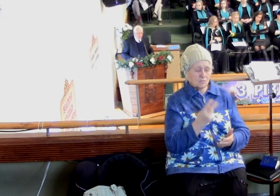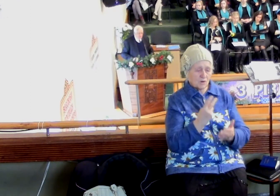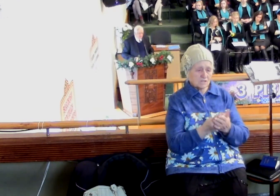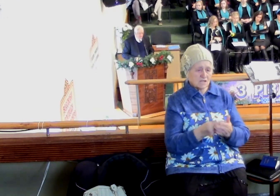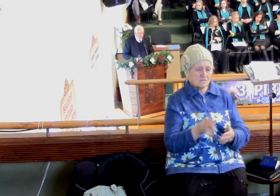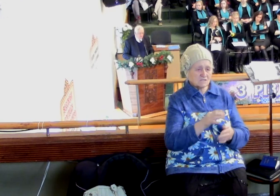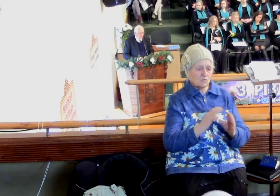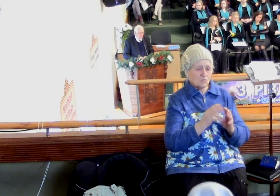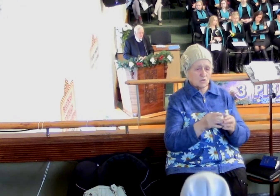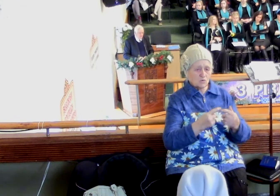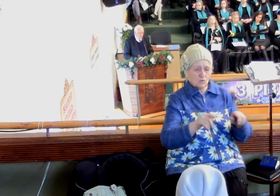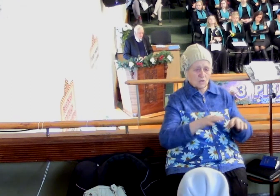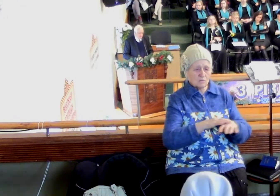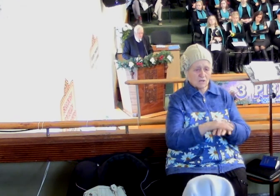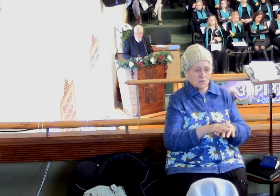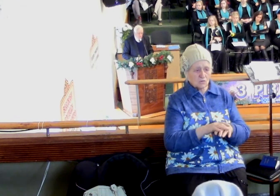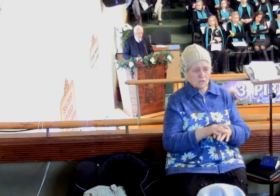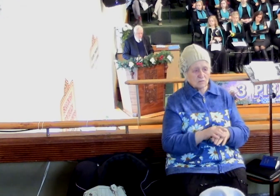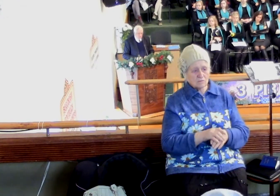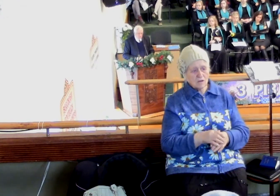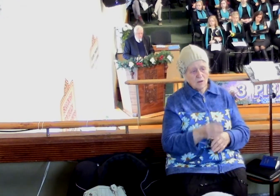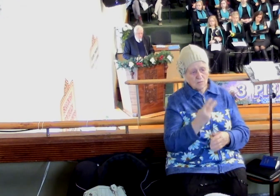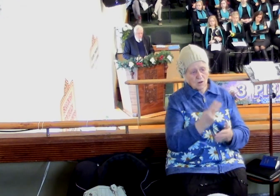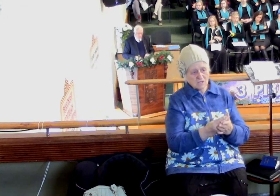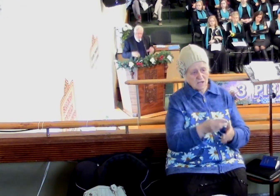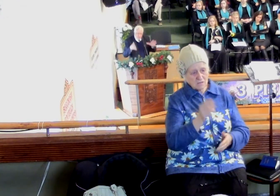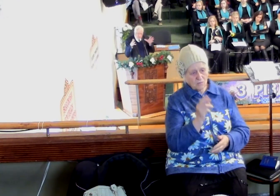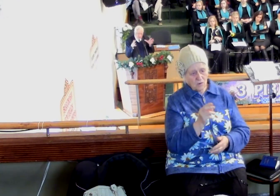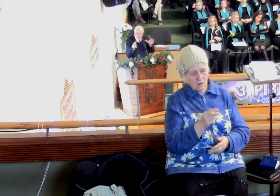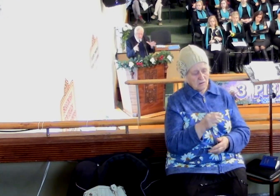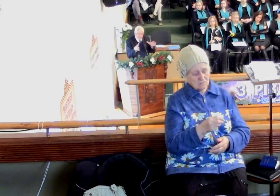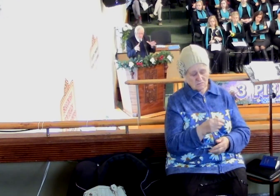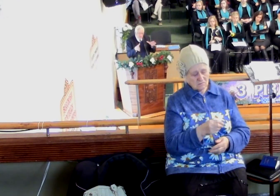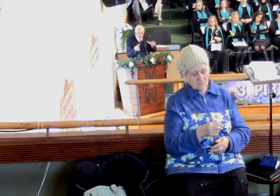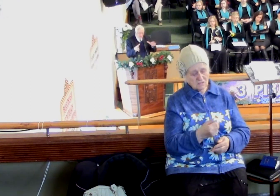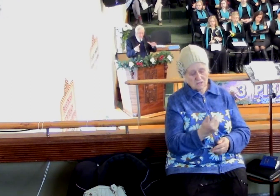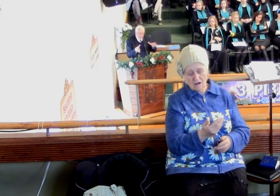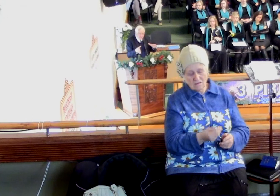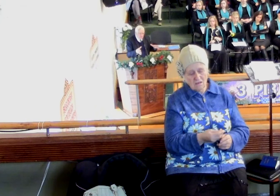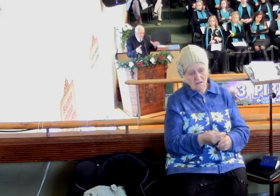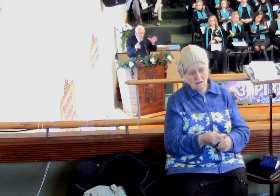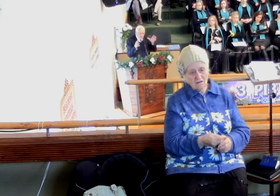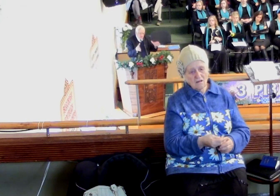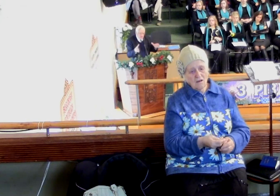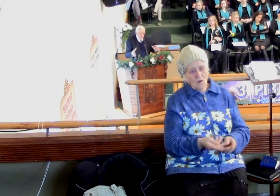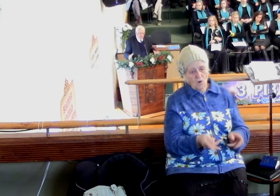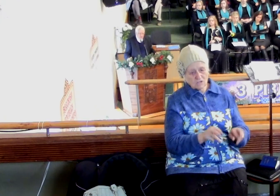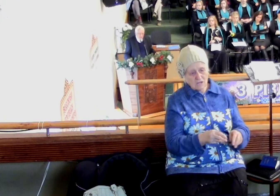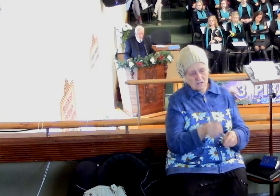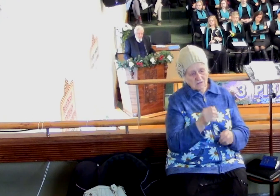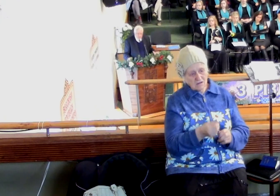благословения, народ не стал образцом. И приходит Христос, и живет в